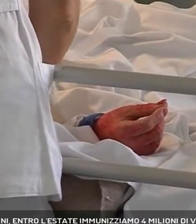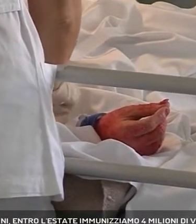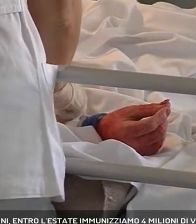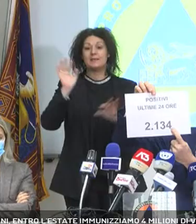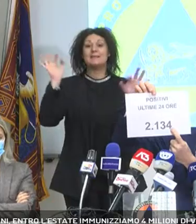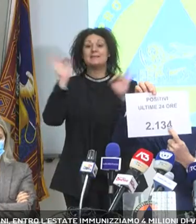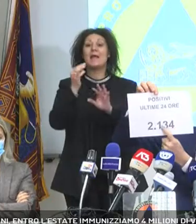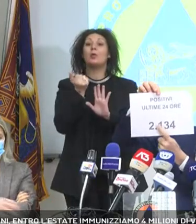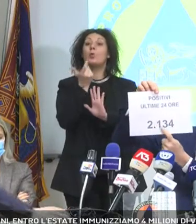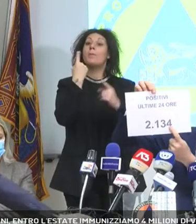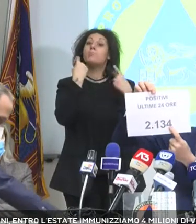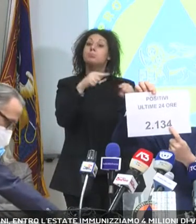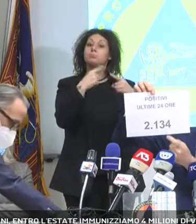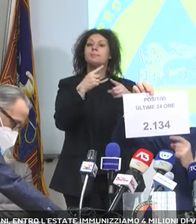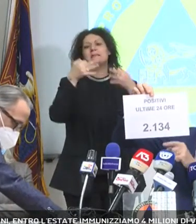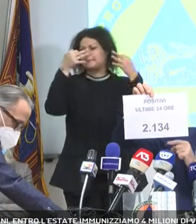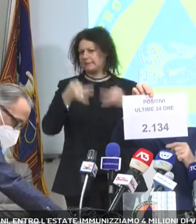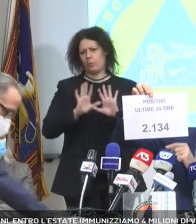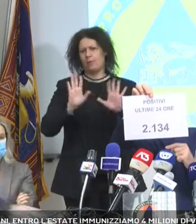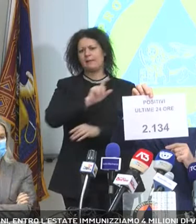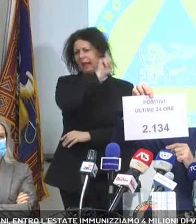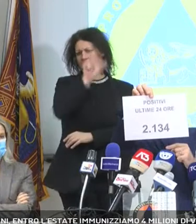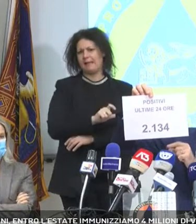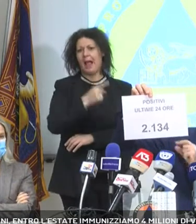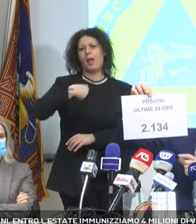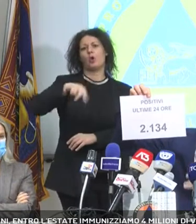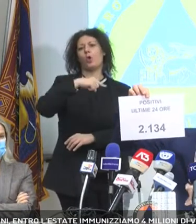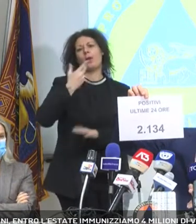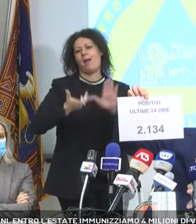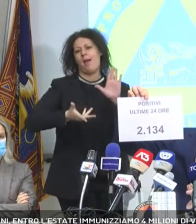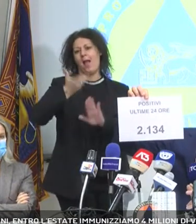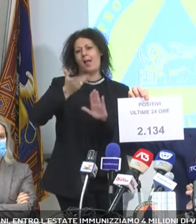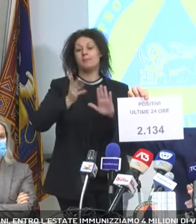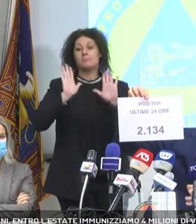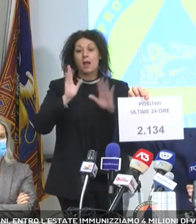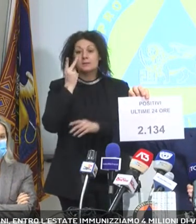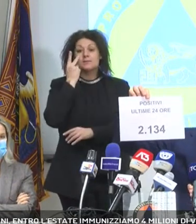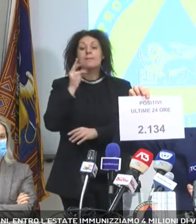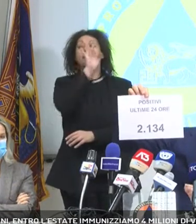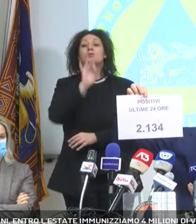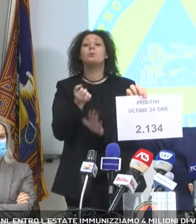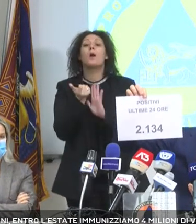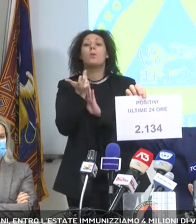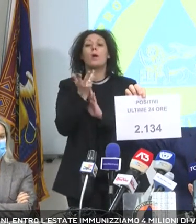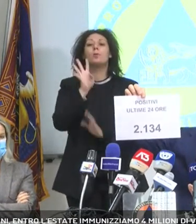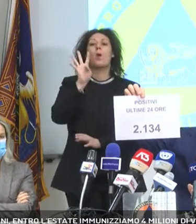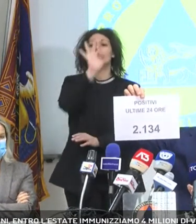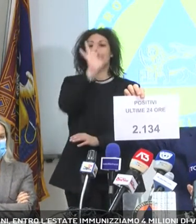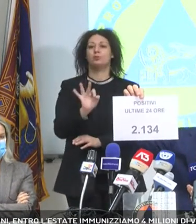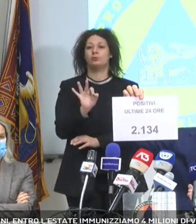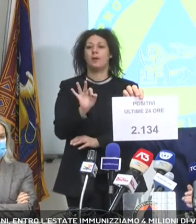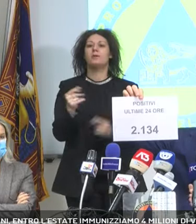questo dato sicuramente siamo i più alti d'italia ma la nostra incidenza e del 4 per cento la media nazionale sarà del 14